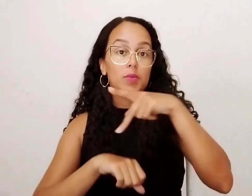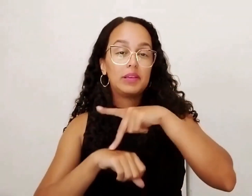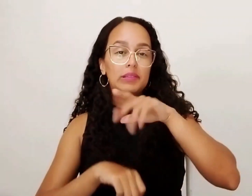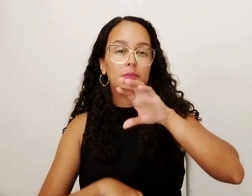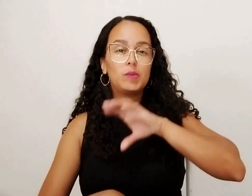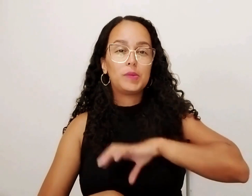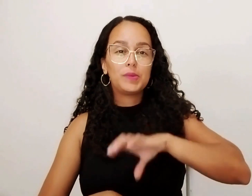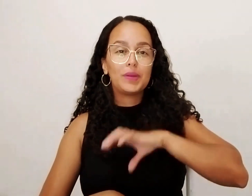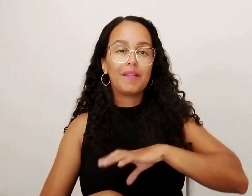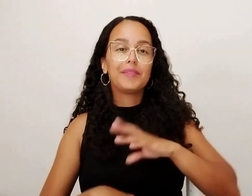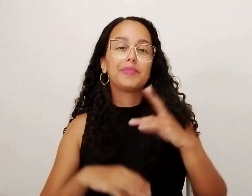Carta,